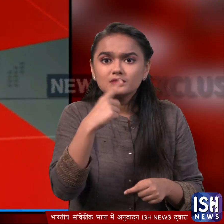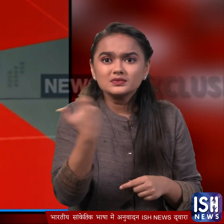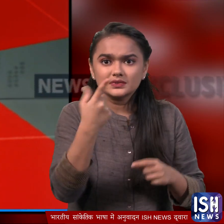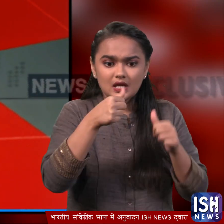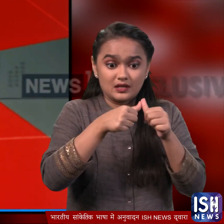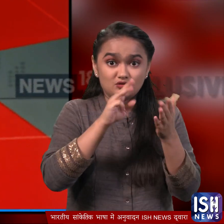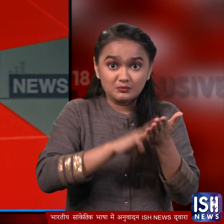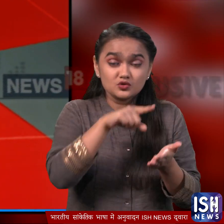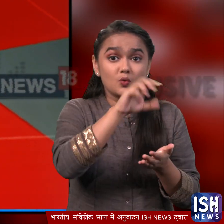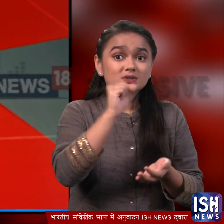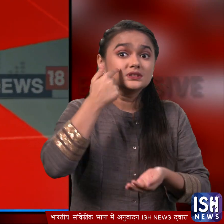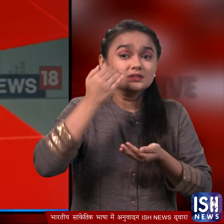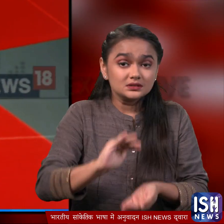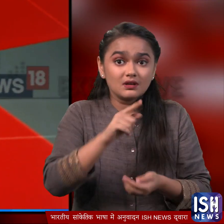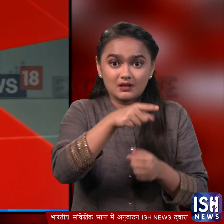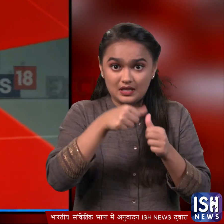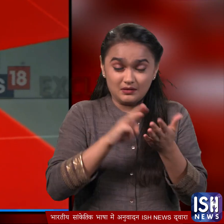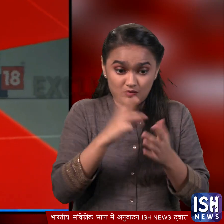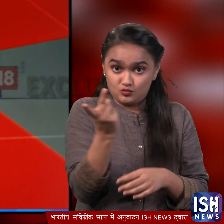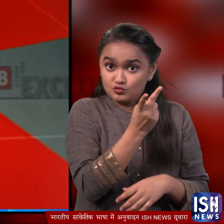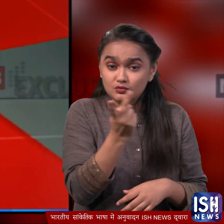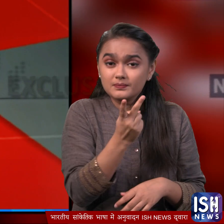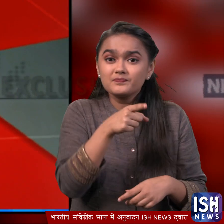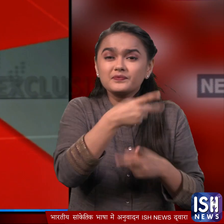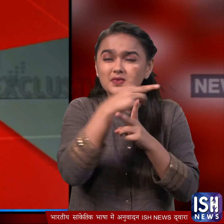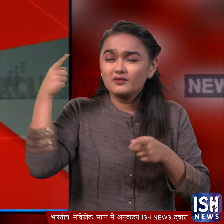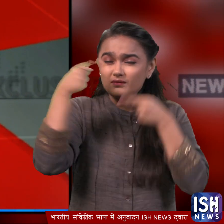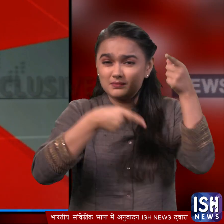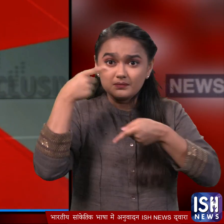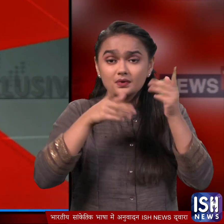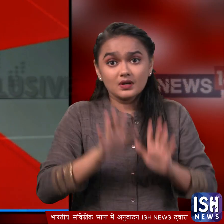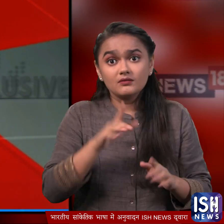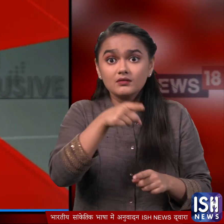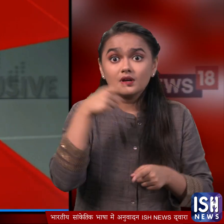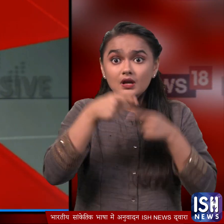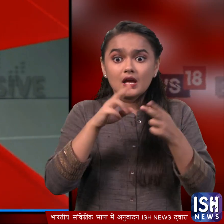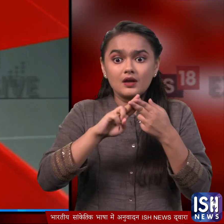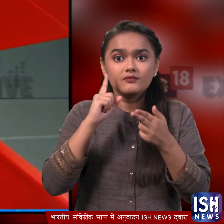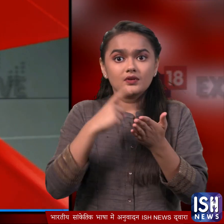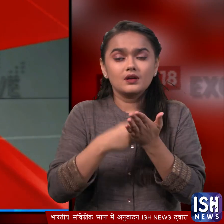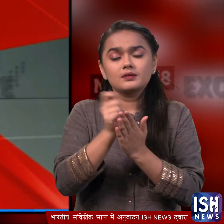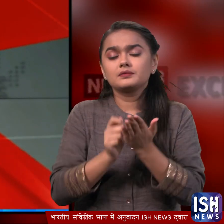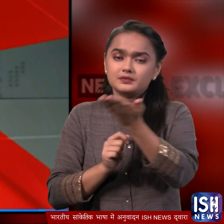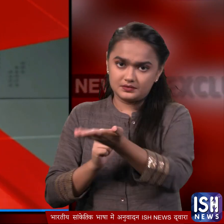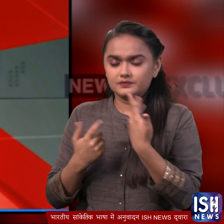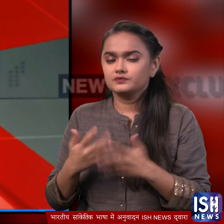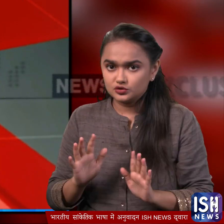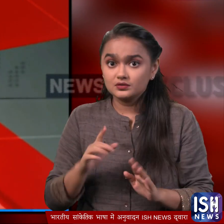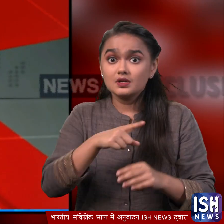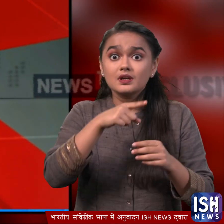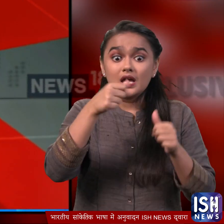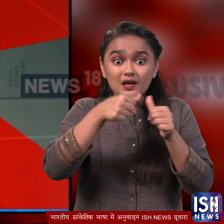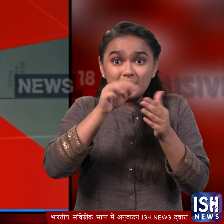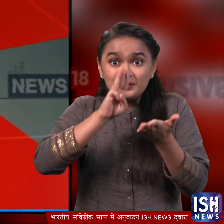गृह राज्य मंत्री अजय मिश्रा और उनके बेटे आशीष मिश्रा हैं, जिन पर अब तक जो भी आरोप लगाए गए वो सारे आरोप एफआईआर में भी दर्ज हैं,